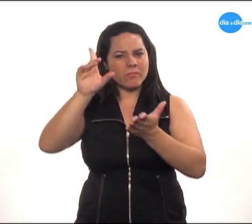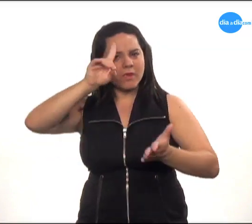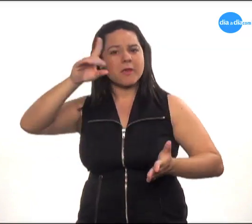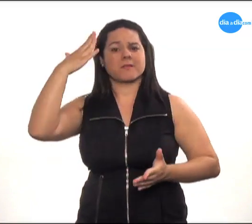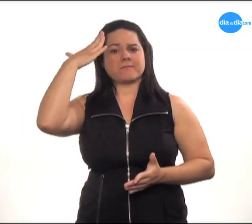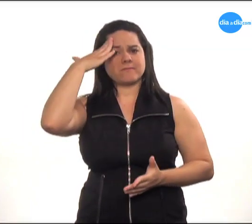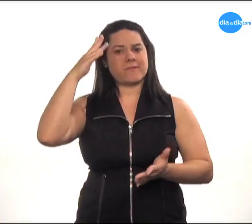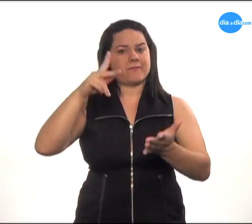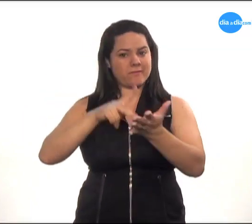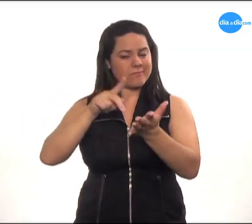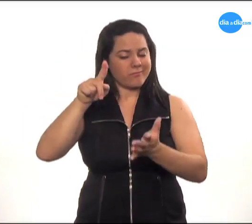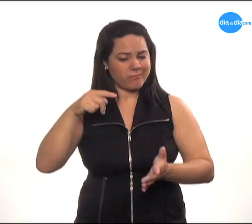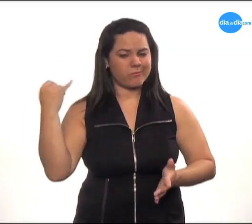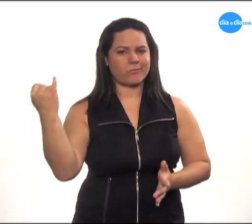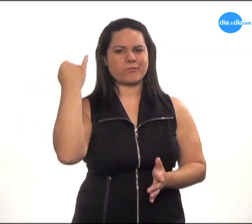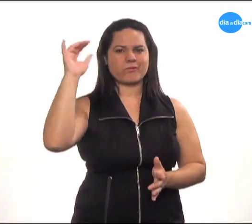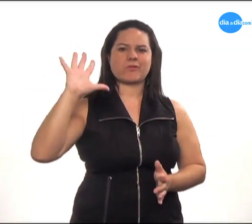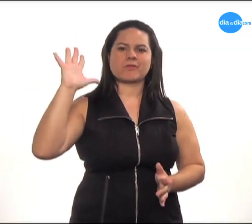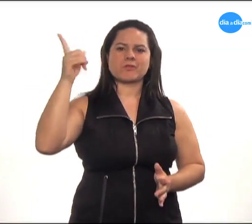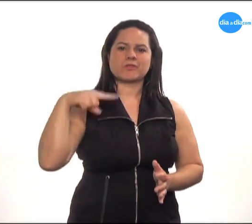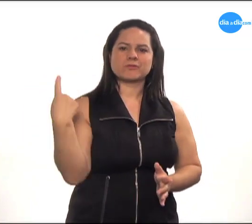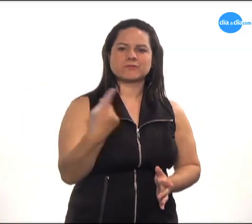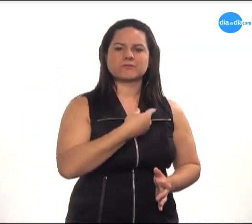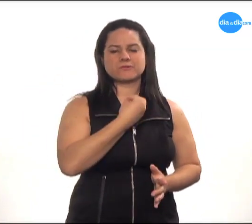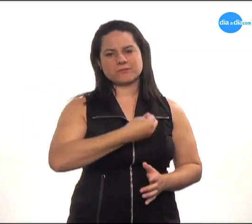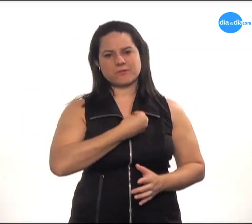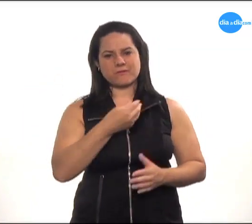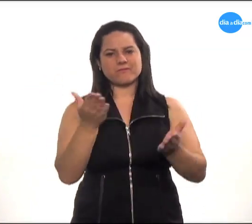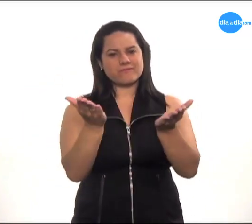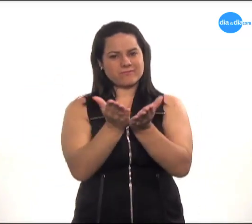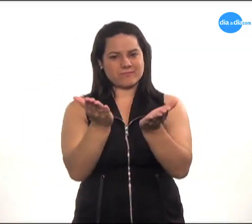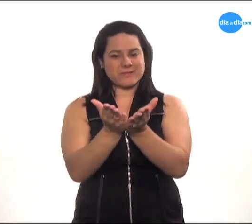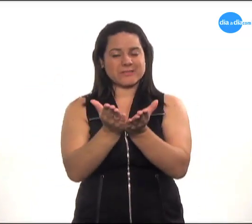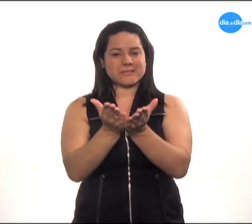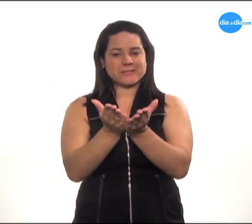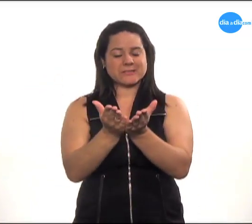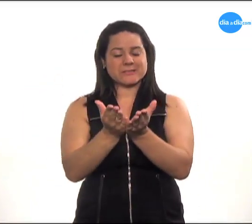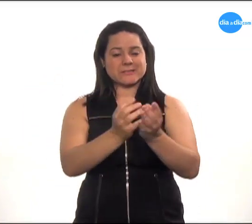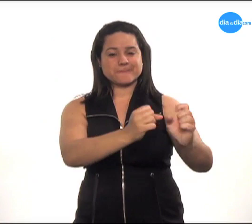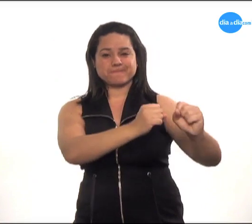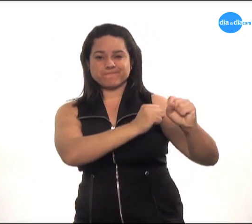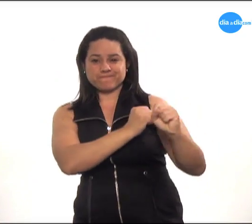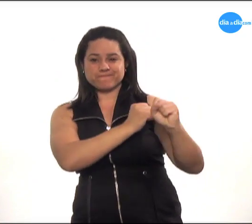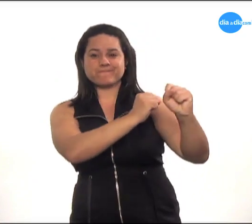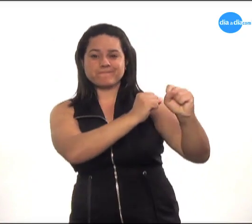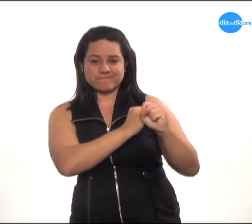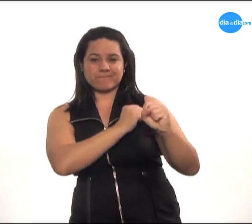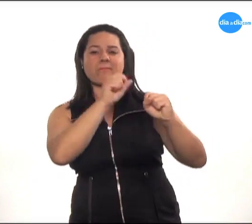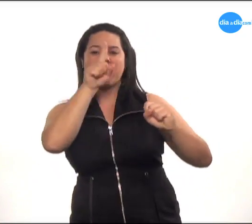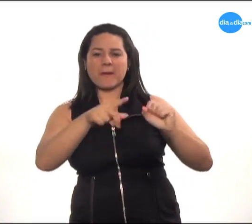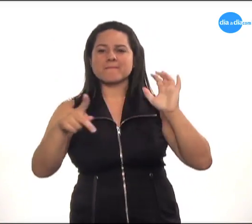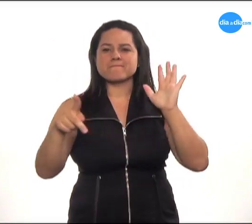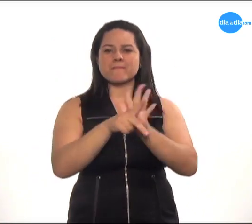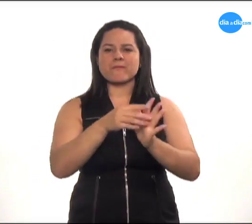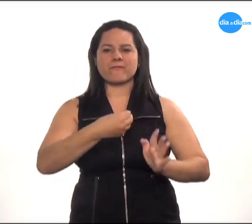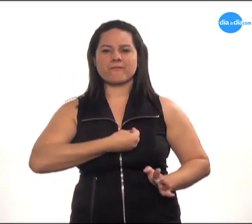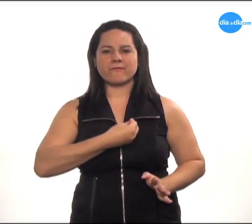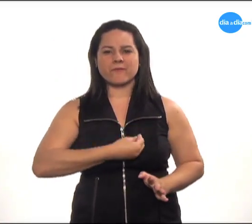saber que era alguma coisa importante para a nossa vida cristã. Tentação faz parte da vida de qualquer